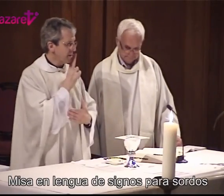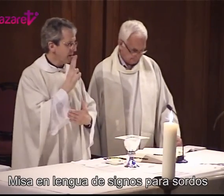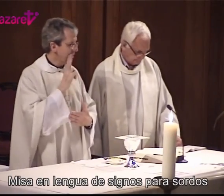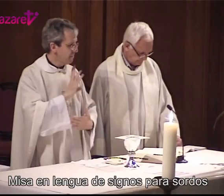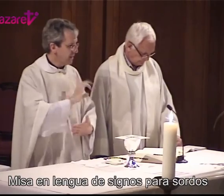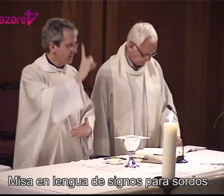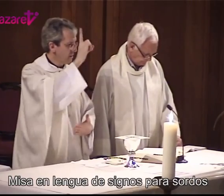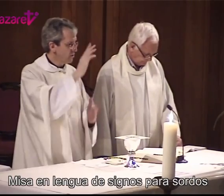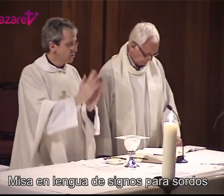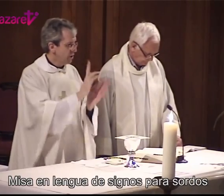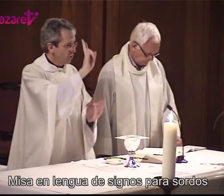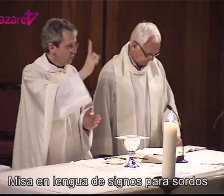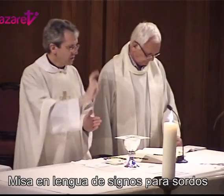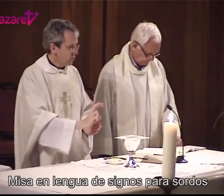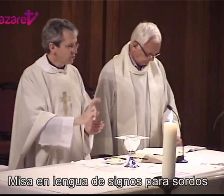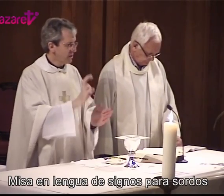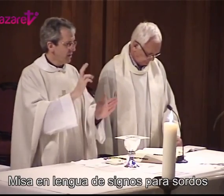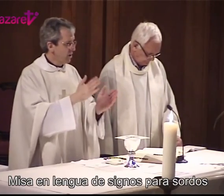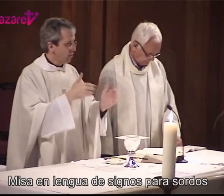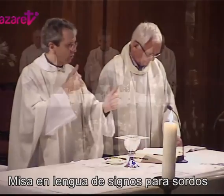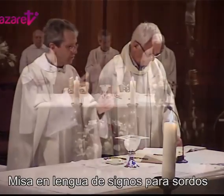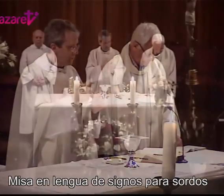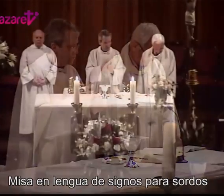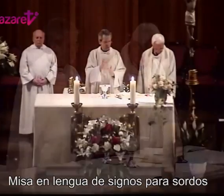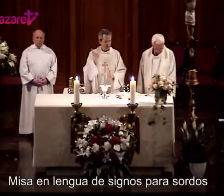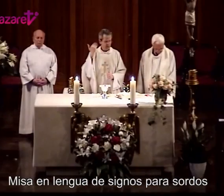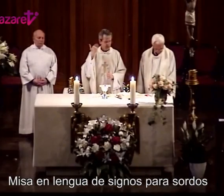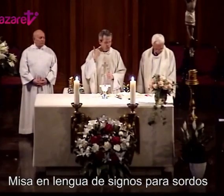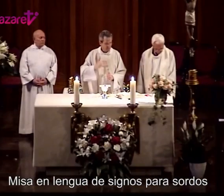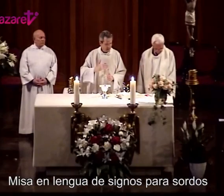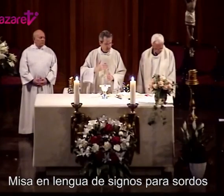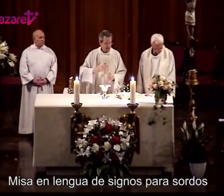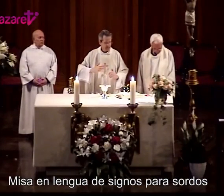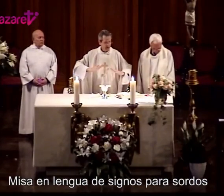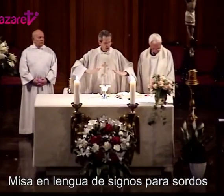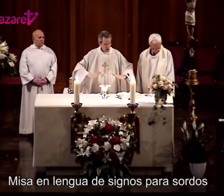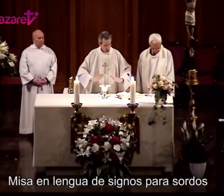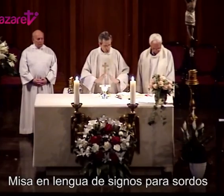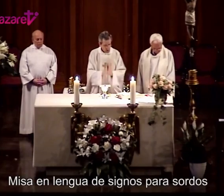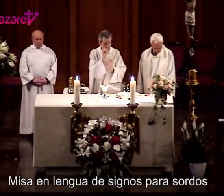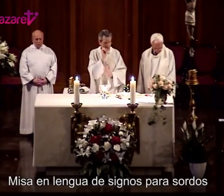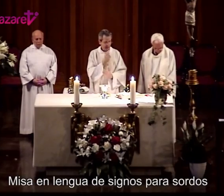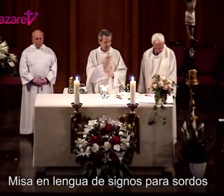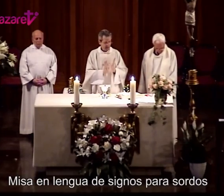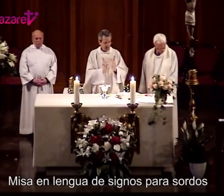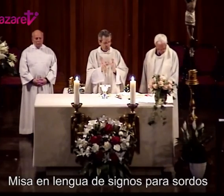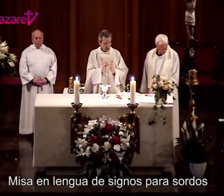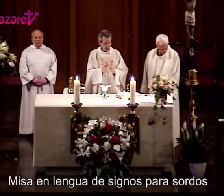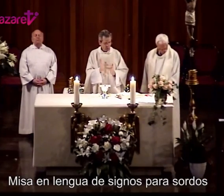Virgen Madre de Dios, con San José, con los apóstoles y los mártires, con Santa Teresa del Niño Jesús